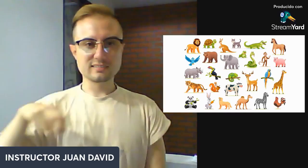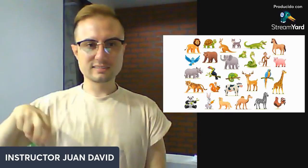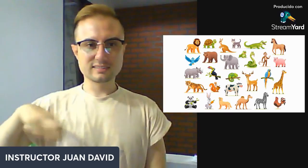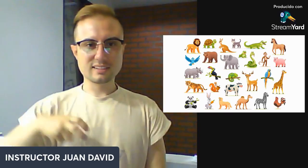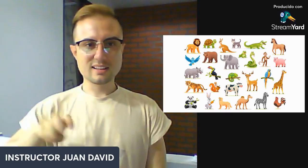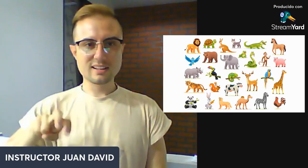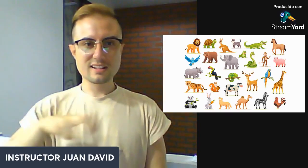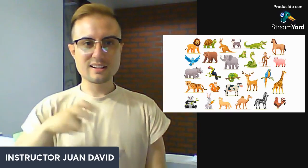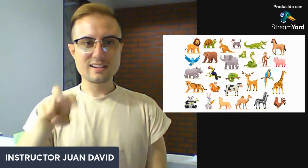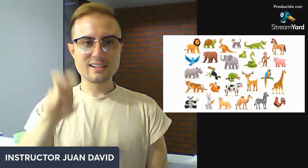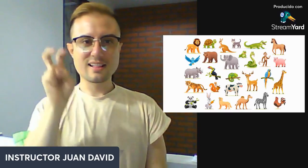Serpiente.